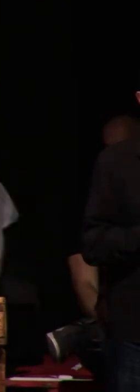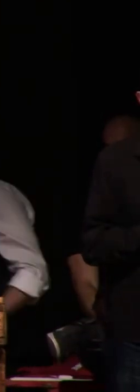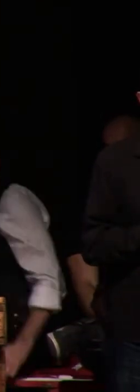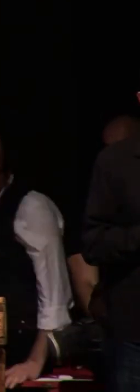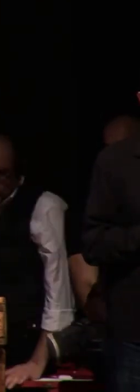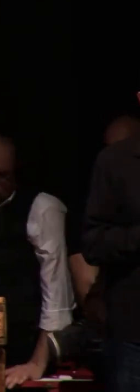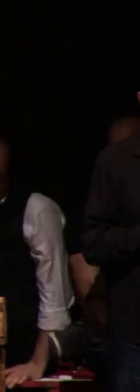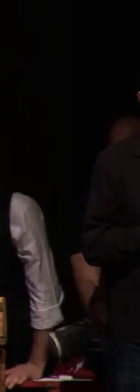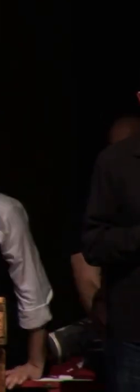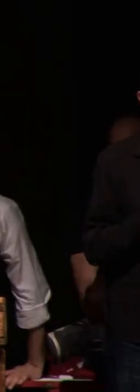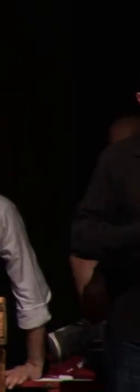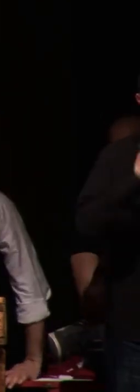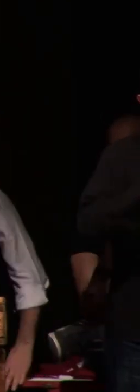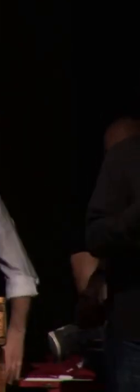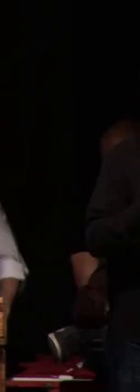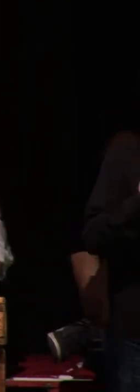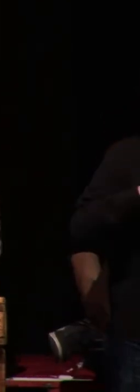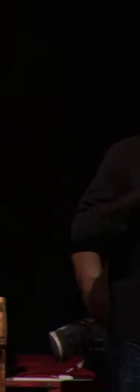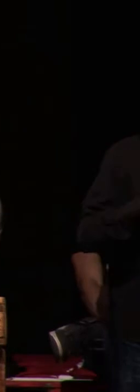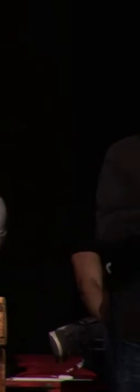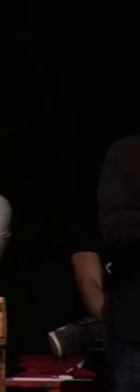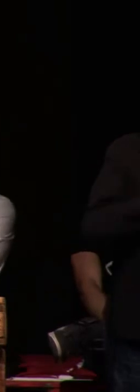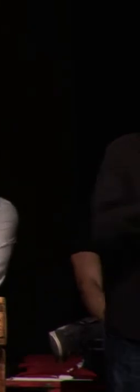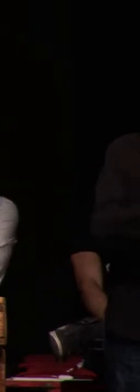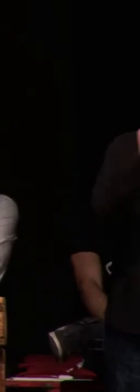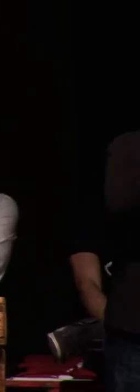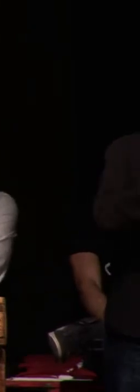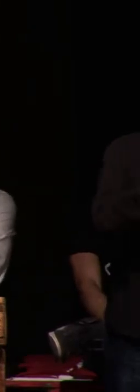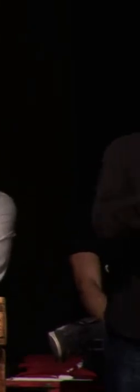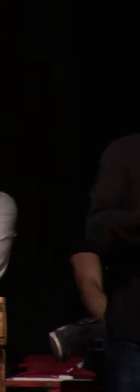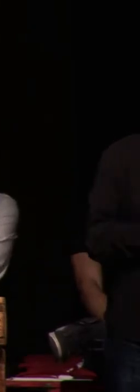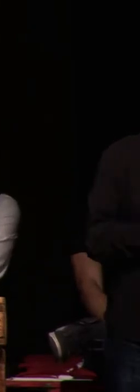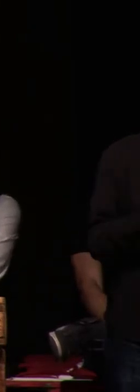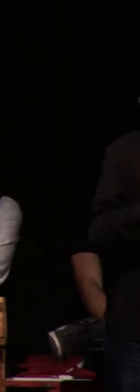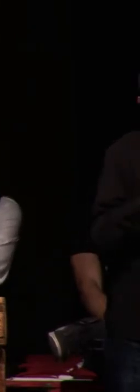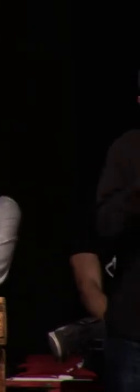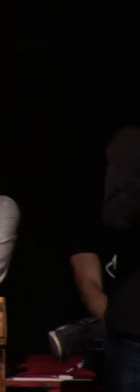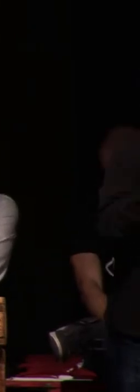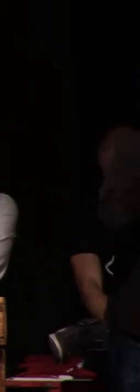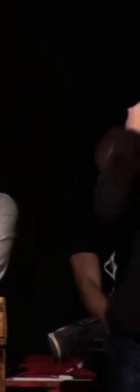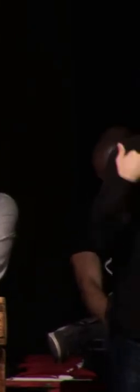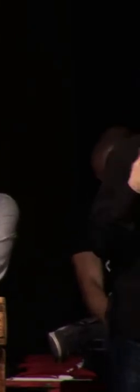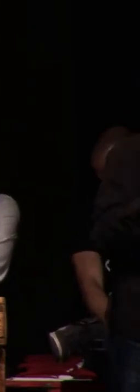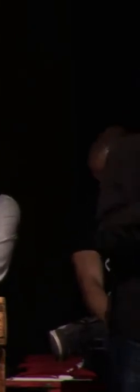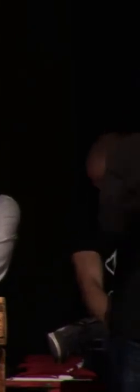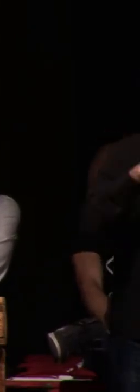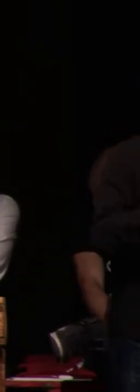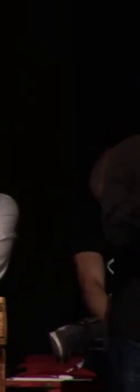Perpinyà, però sobretot i també som autodefensa. Autodefensa com a país, com a poble, com a